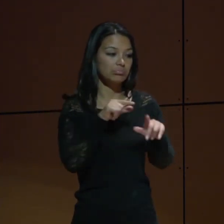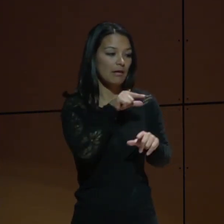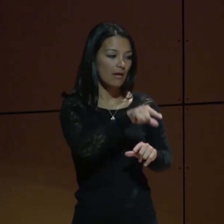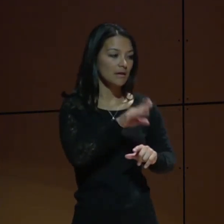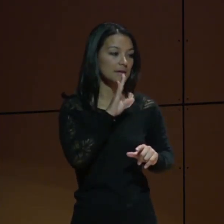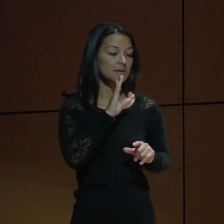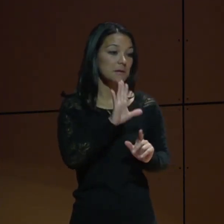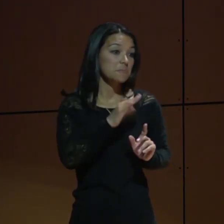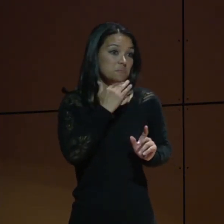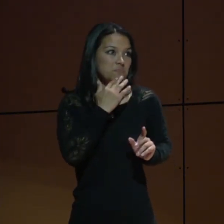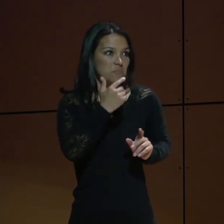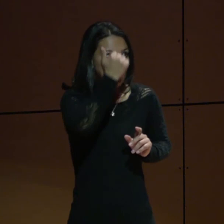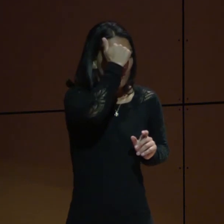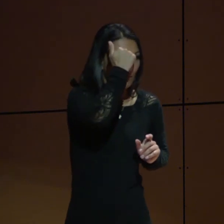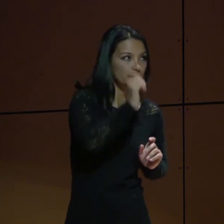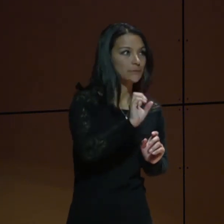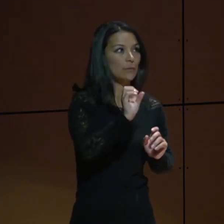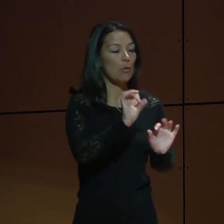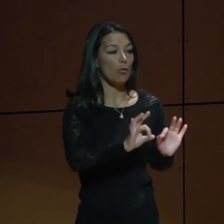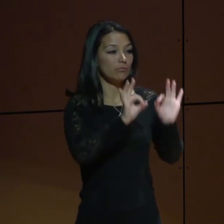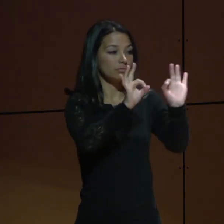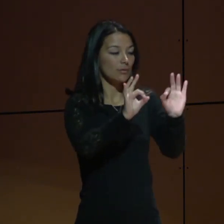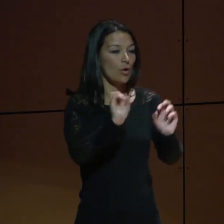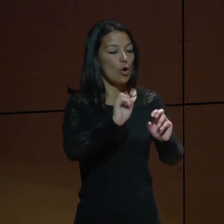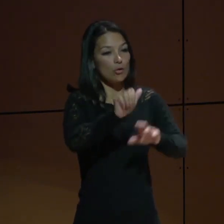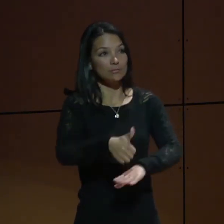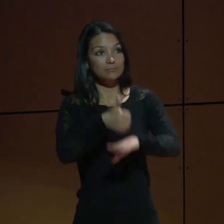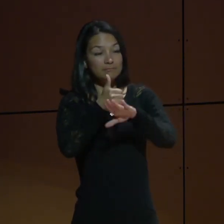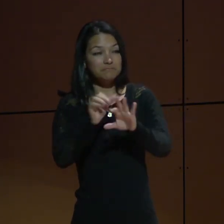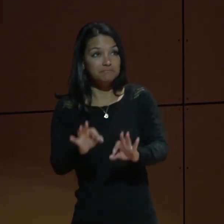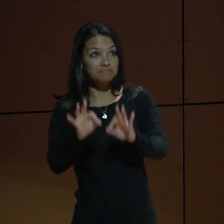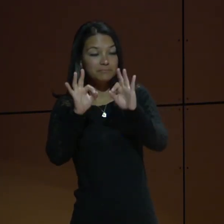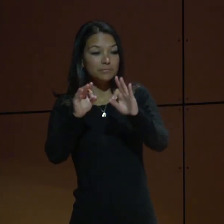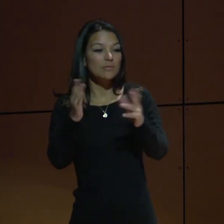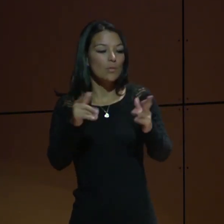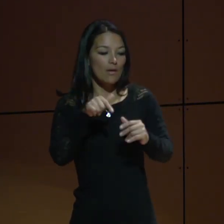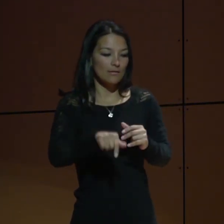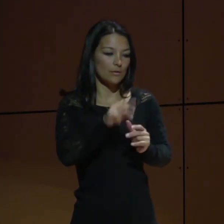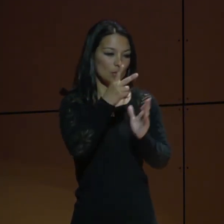maestra y gran rectora o rector 2017.